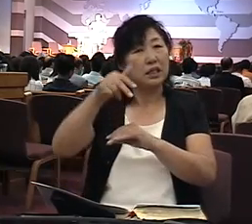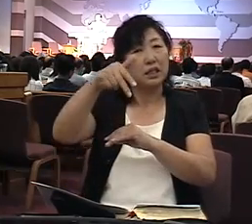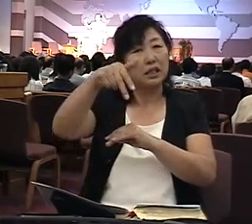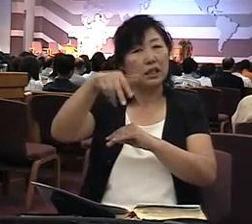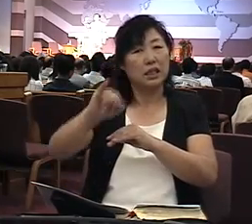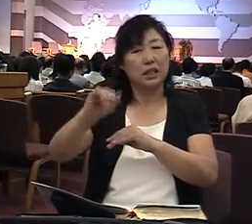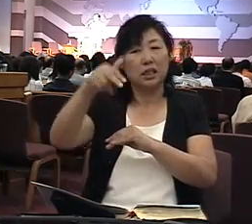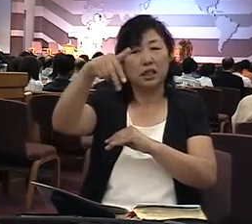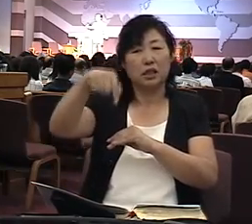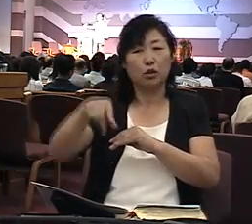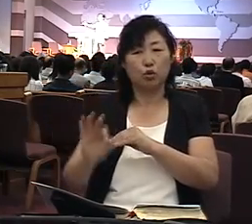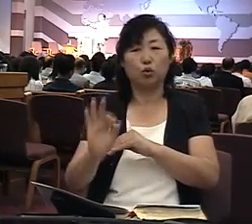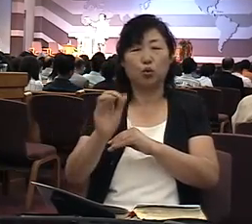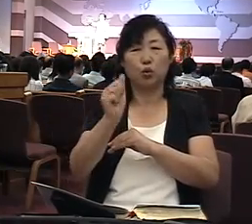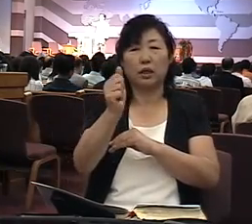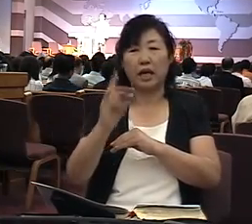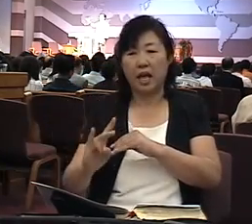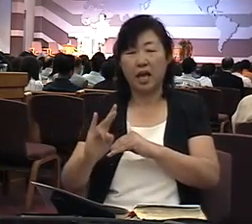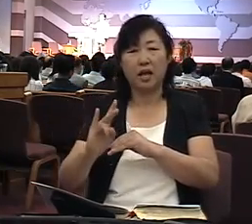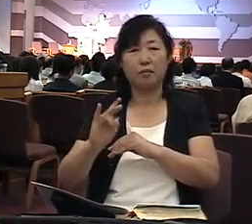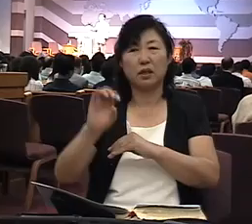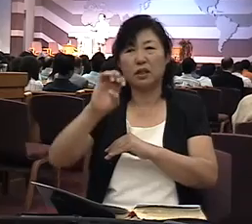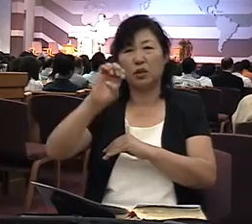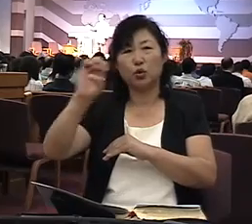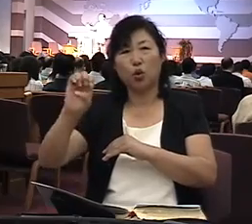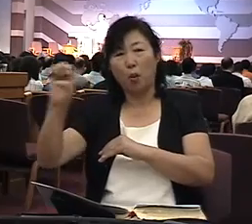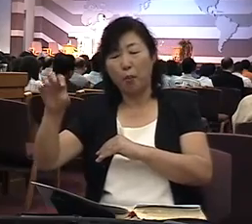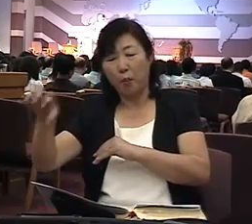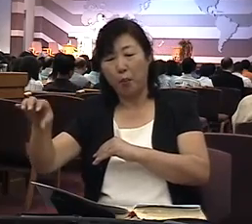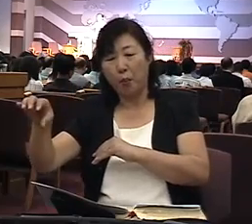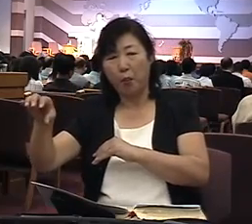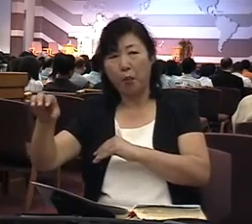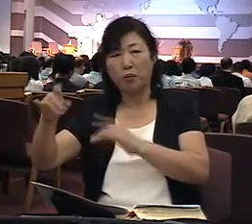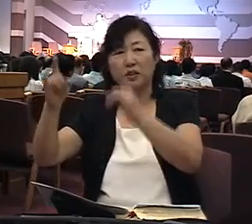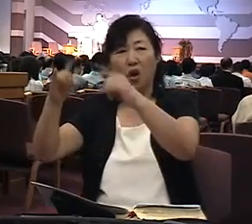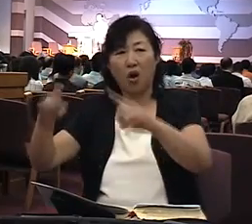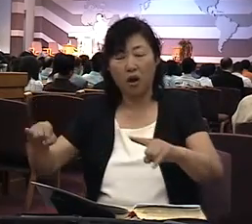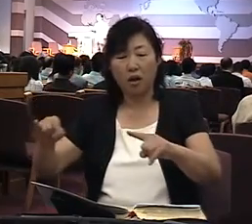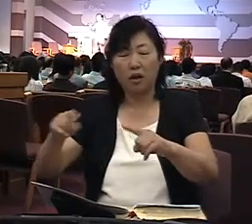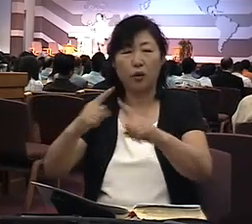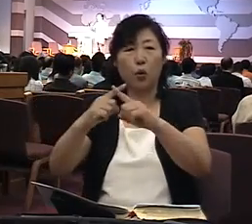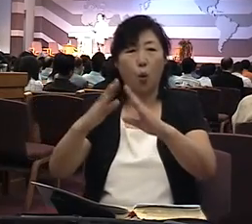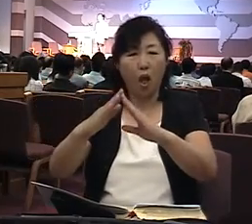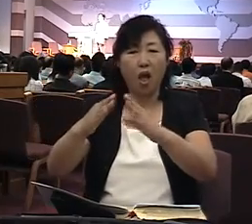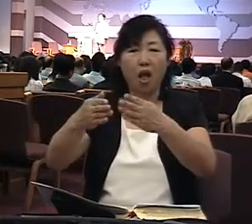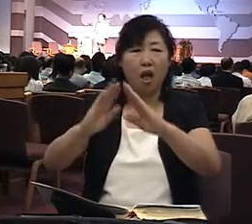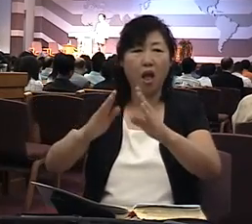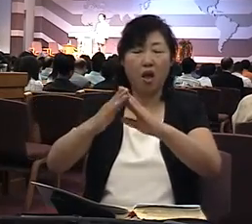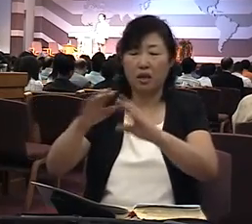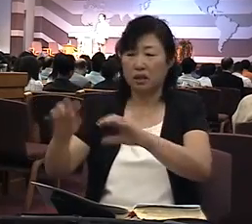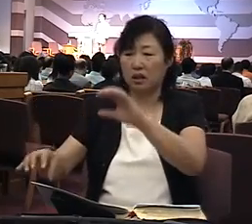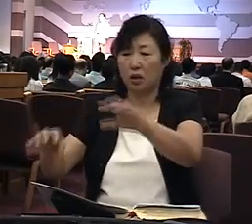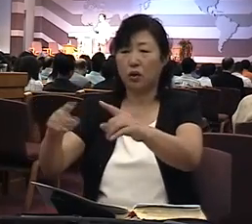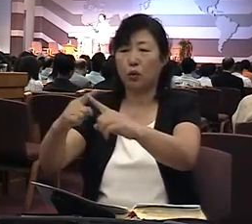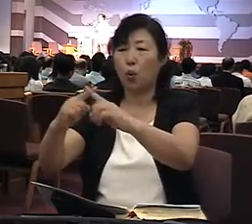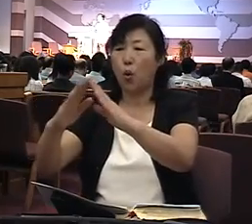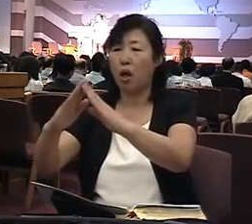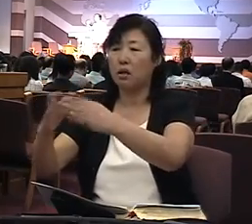지중해, 유러피언 그 곳곳의 성에 교회가 세워지게 됩니다. 지역교회가 세워지게 돼요. 그